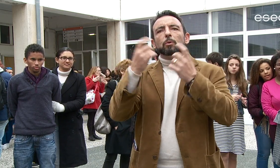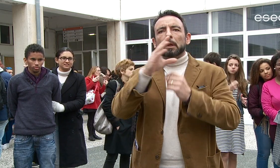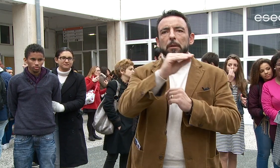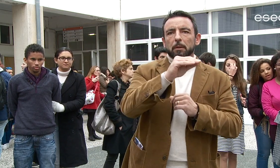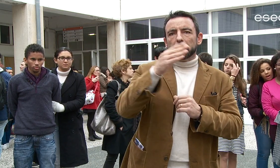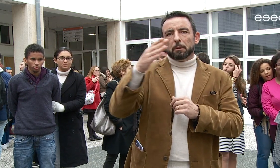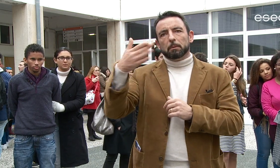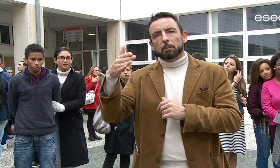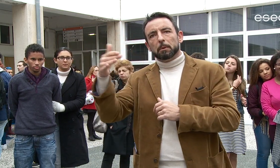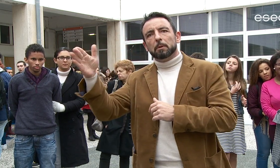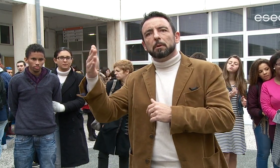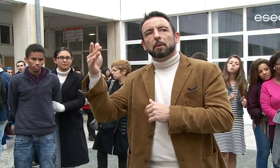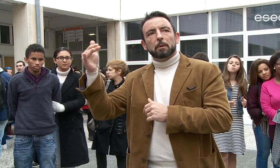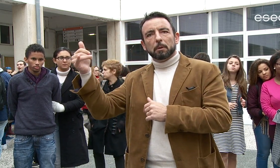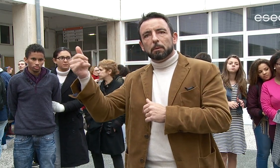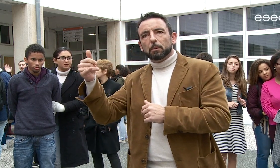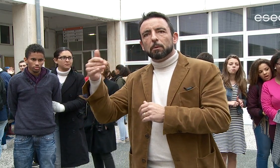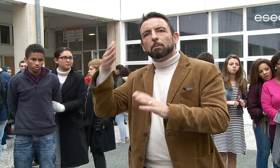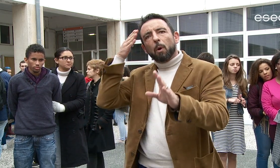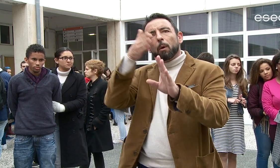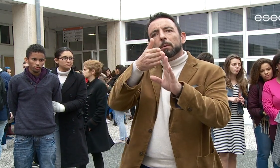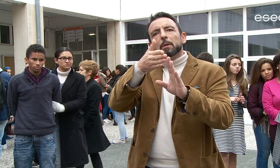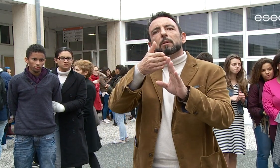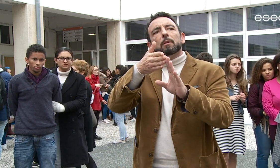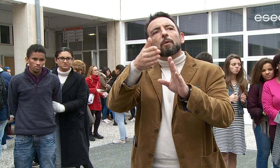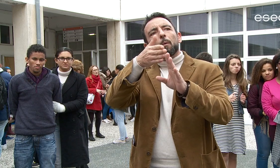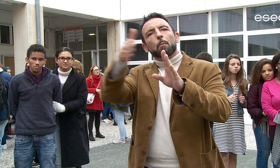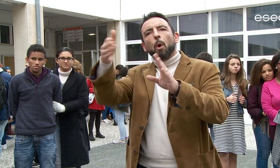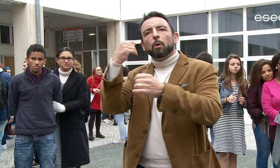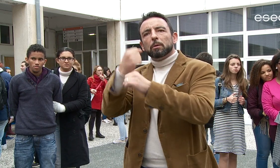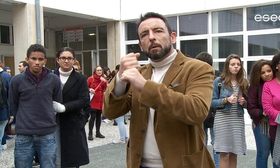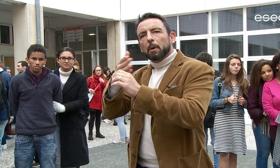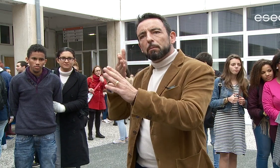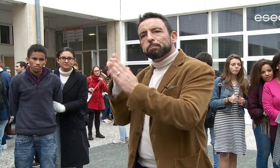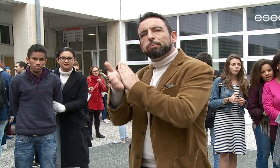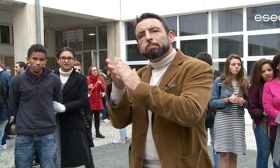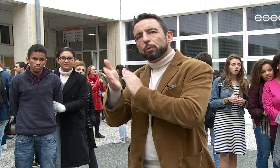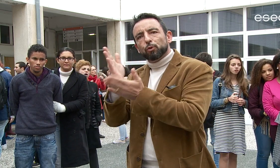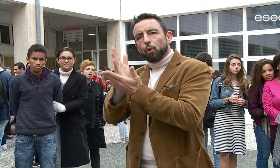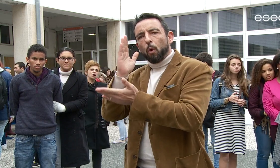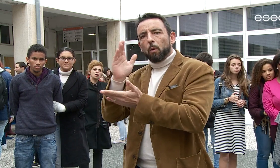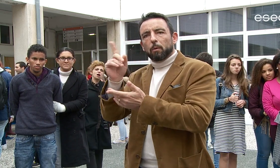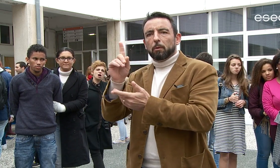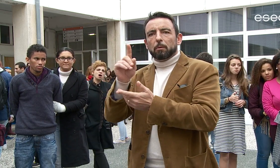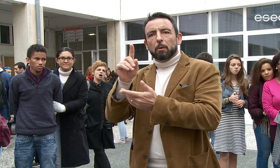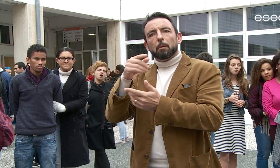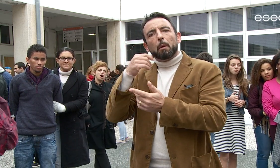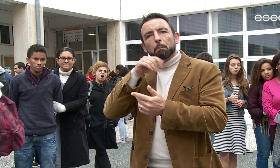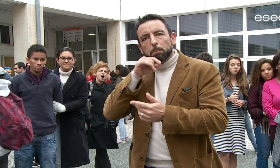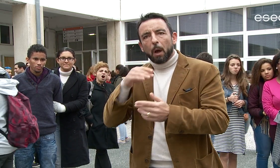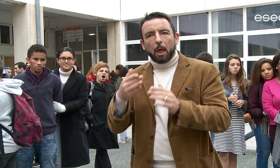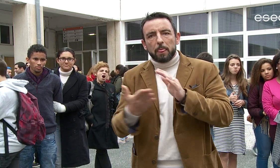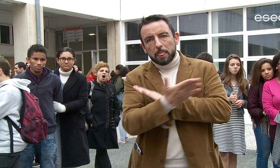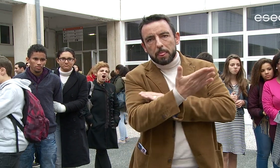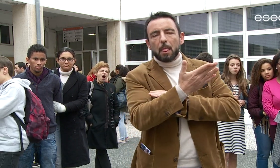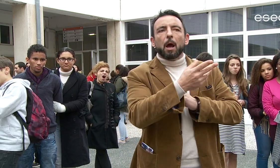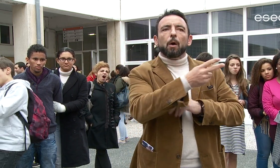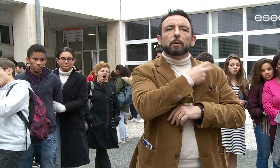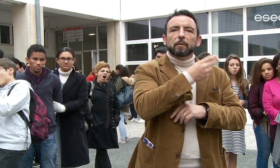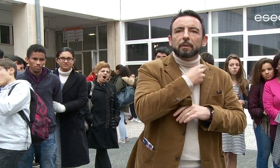35 alunos que estão a frequentar o ensino secundário e portanto ao terminar este o secundário é importante que eles pensem não só em ir logo trabalhar mas